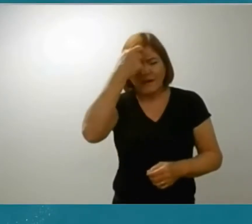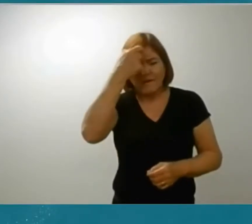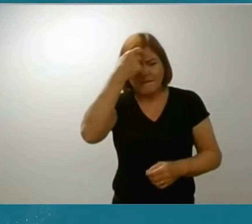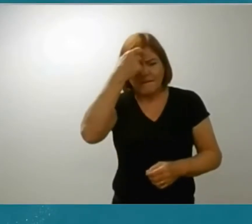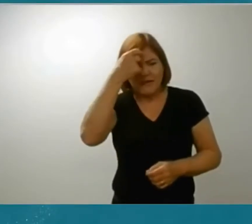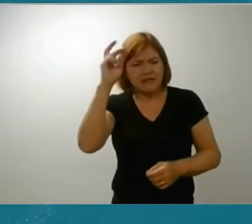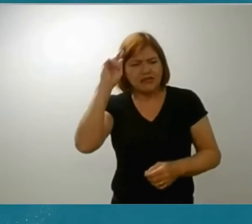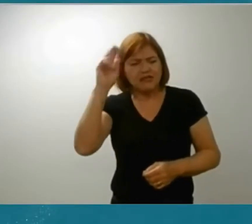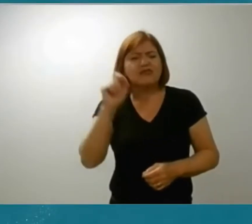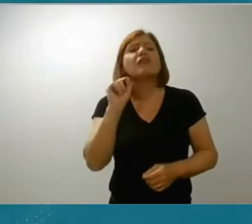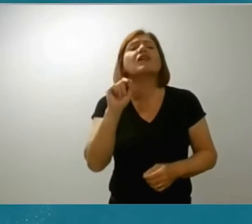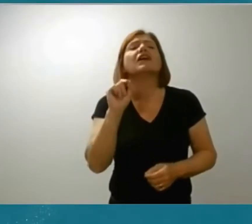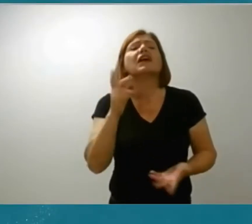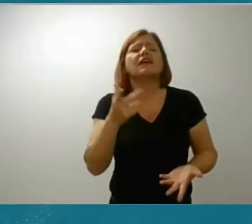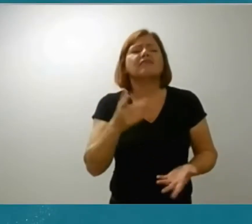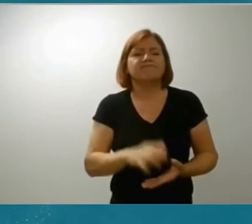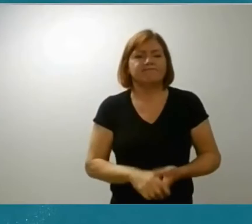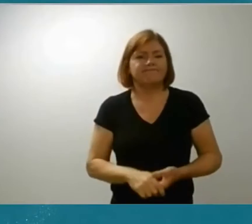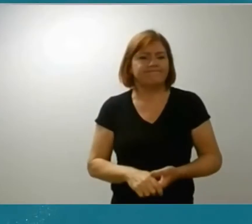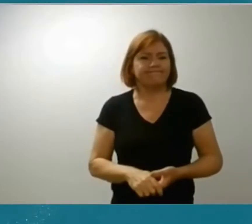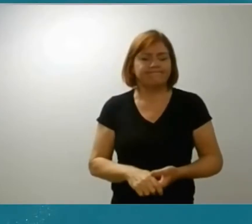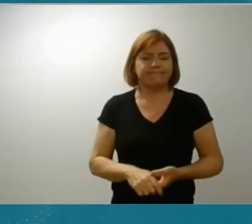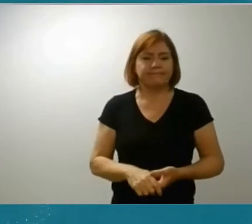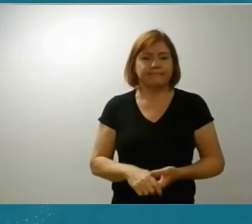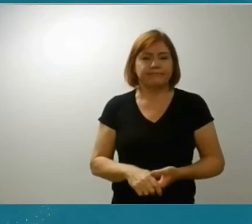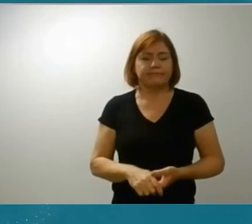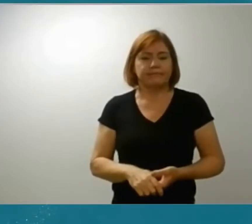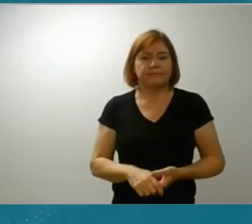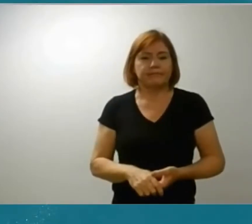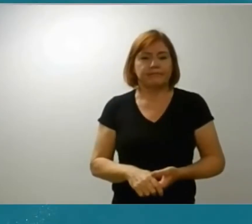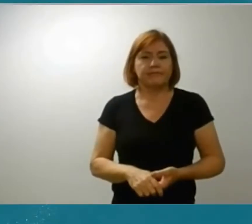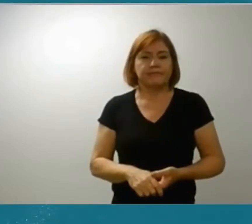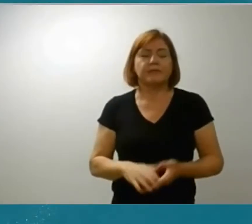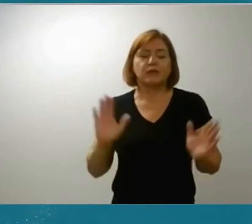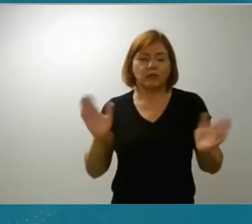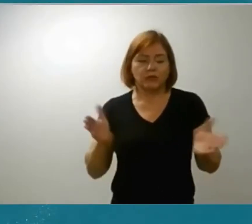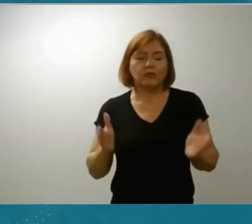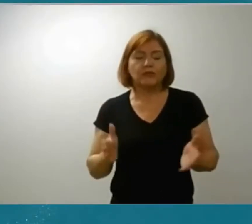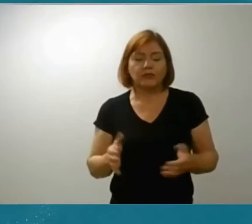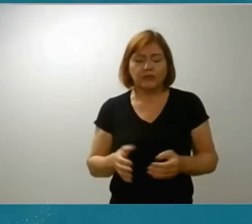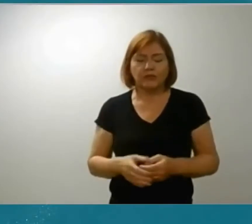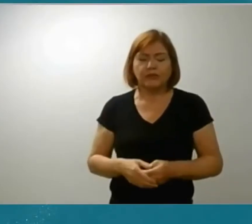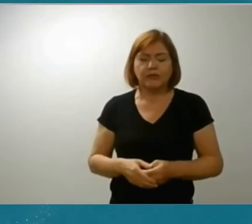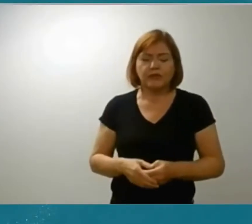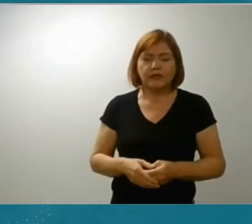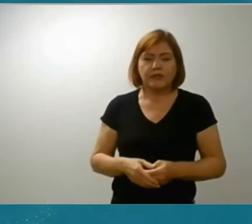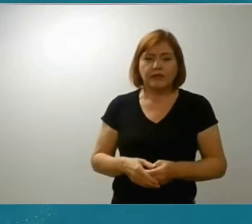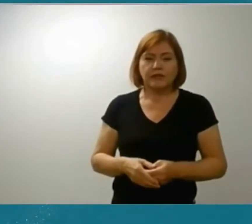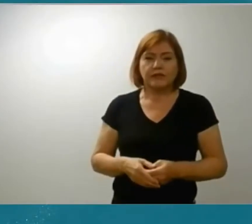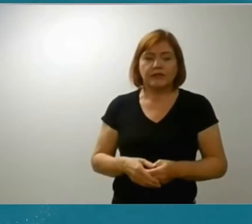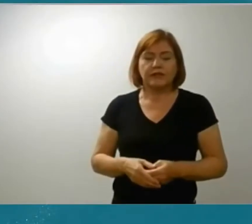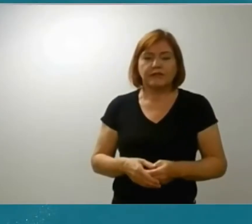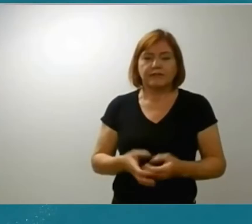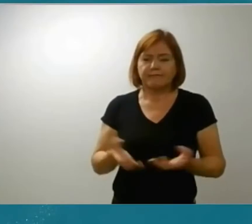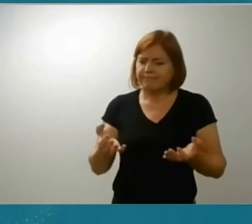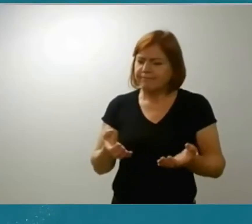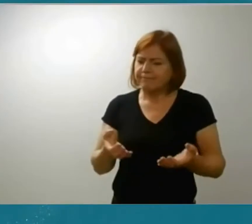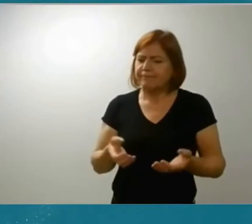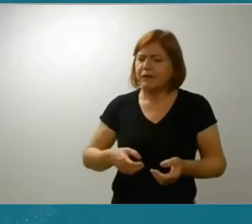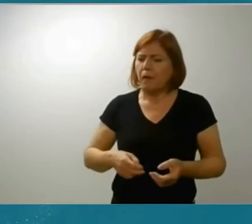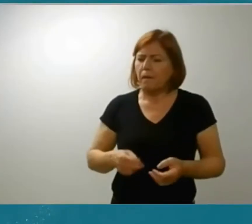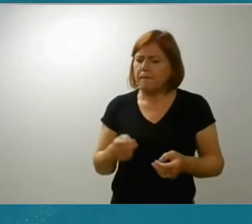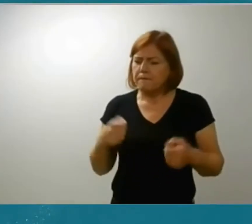impressionado com um filho se nos deu. Você tem que amar essa palavra. Um filho se nos deu, por isso